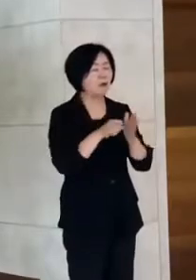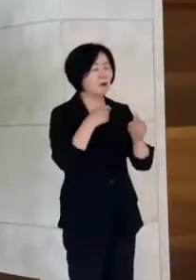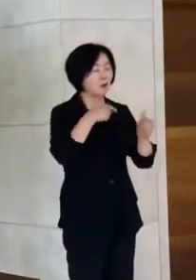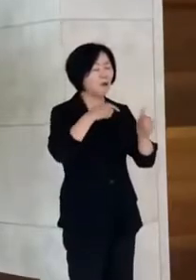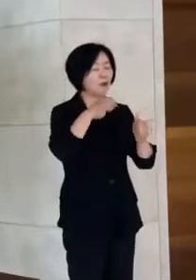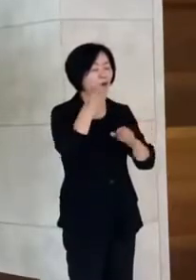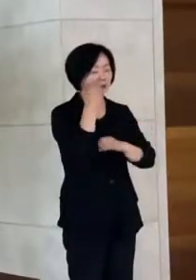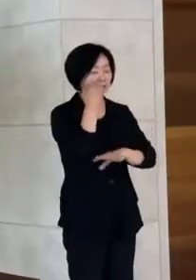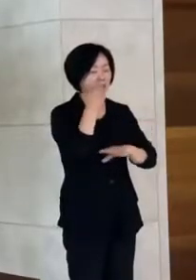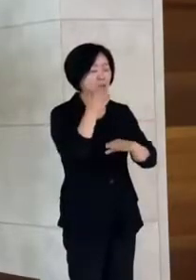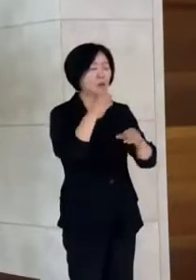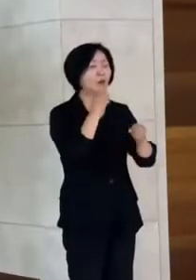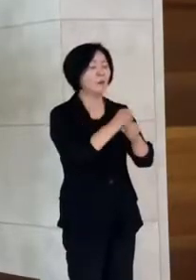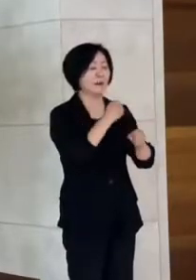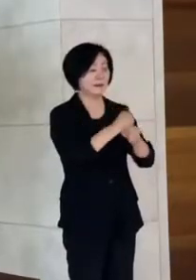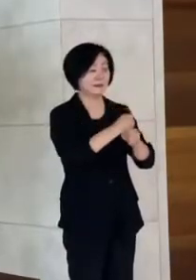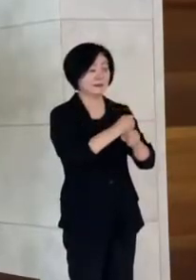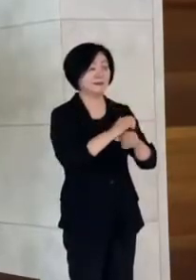구축하겠습니다.